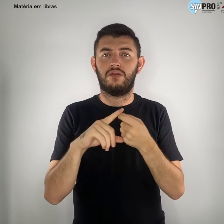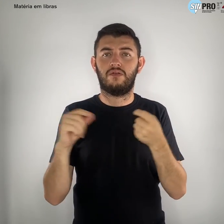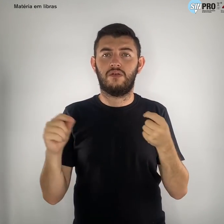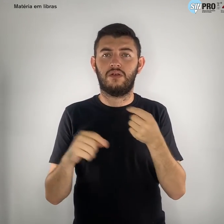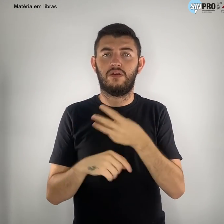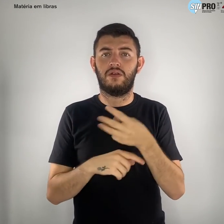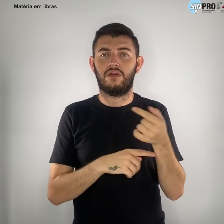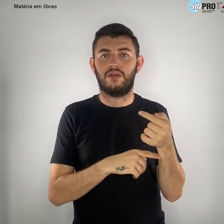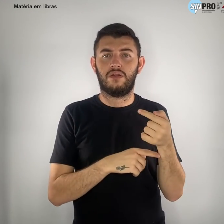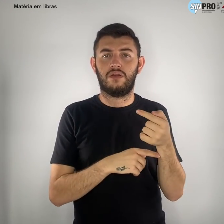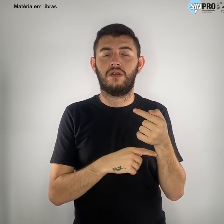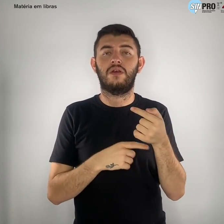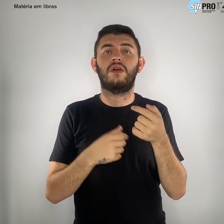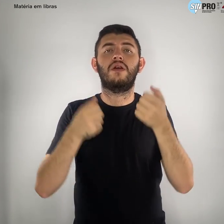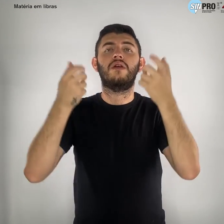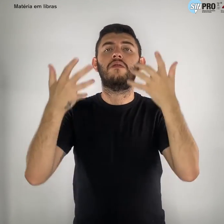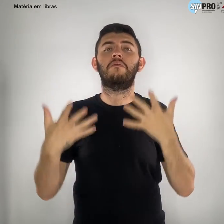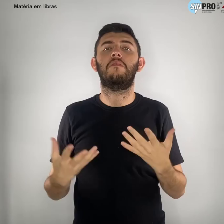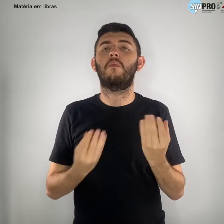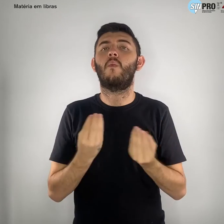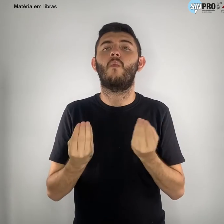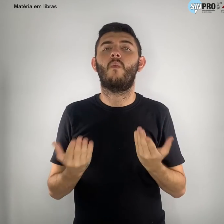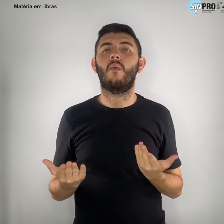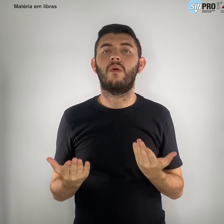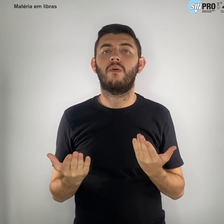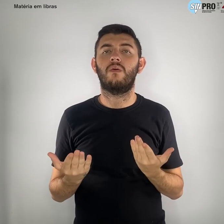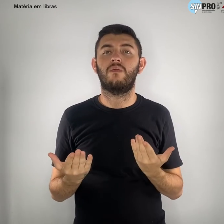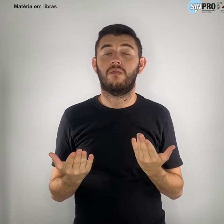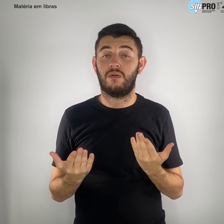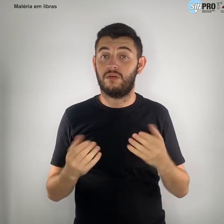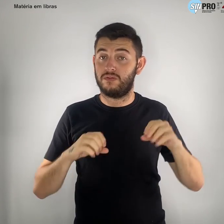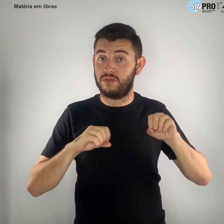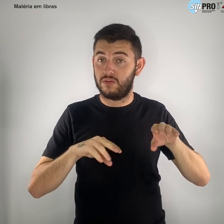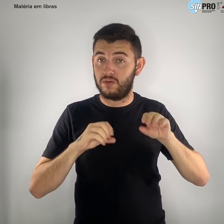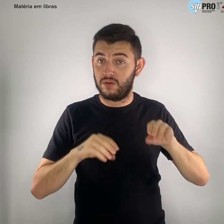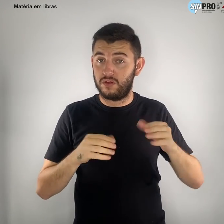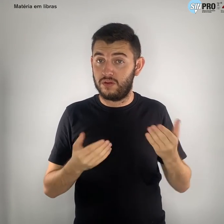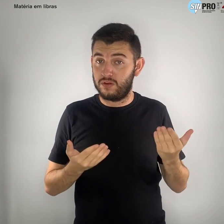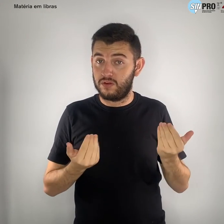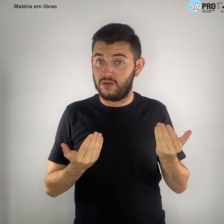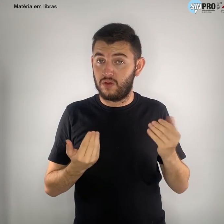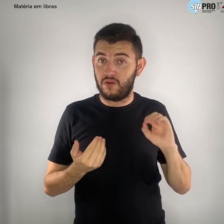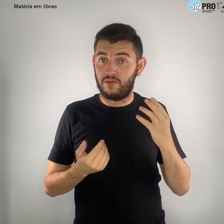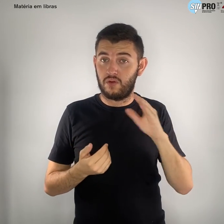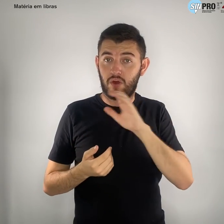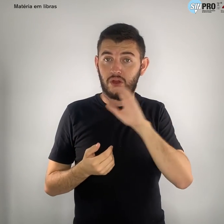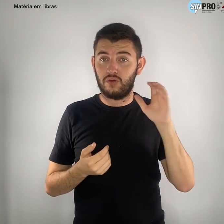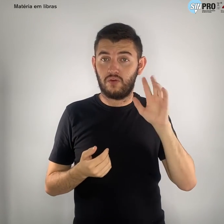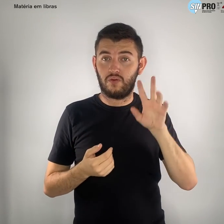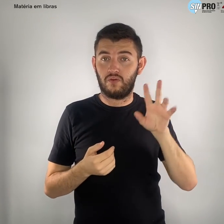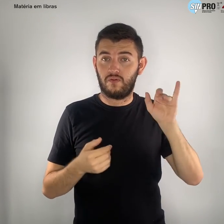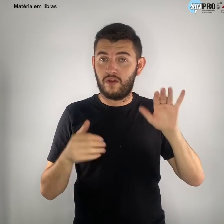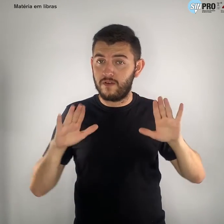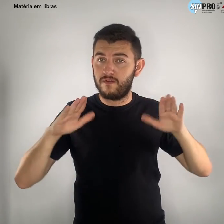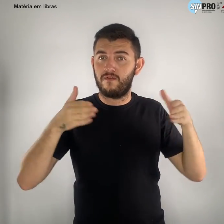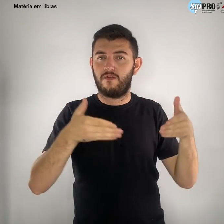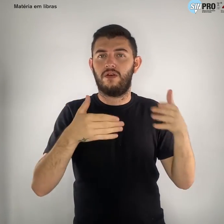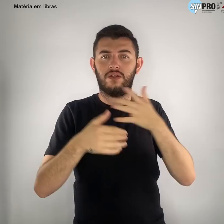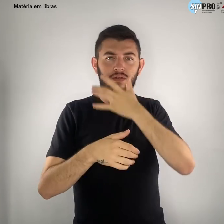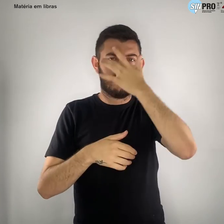que elucida: a educação de jovens e adultos será destinada àqueles que não